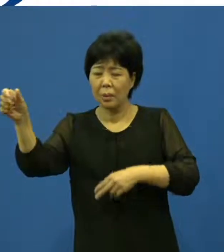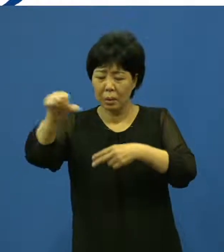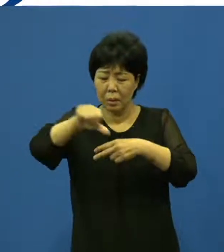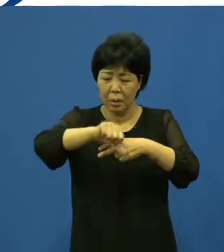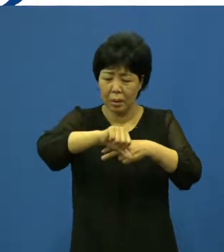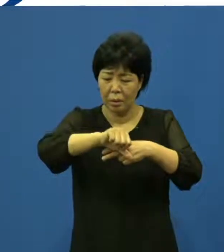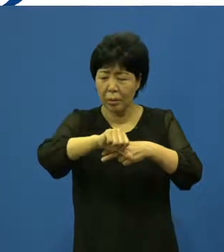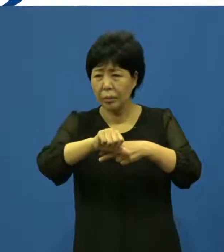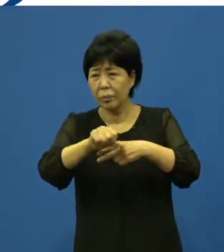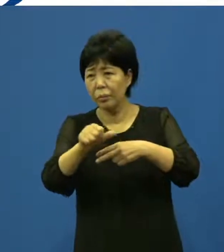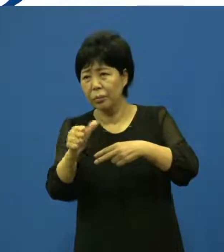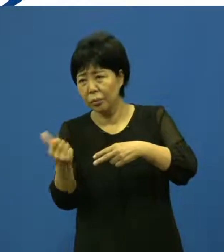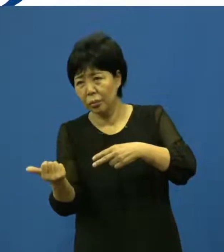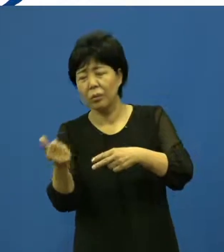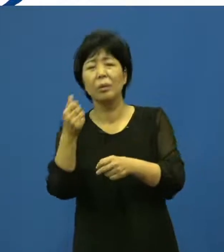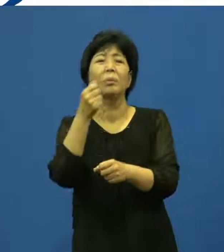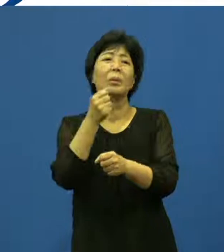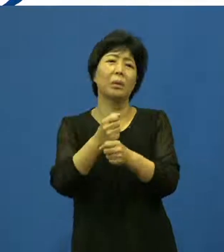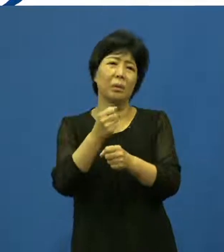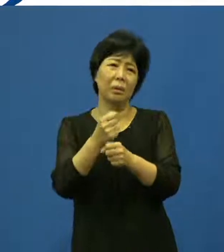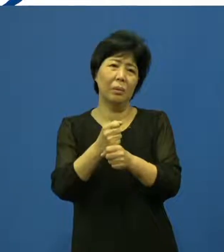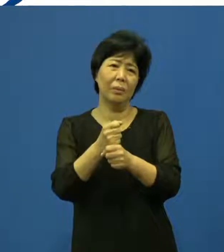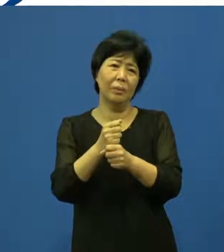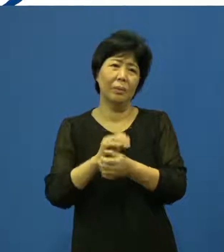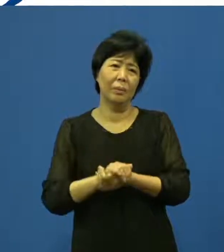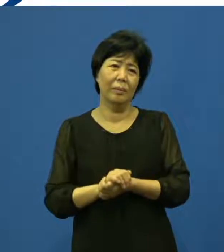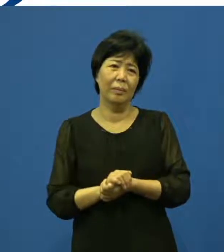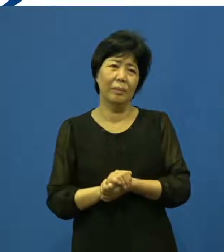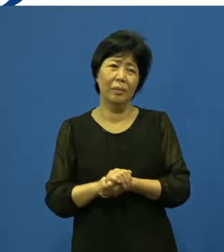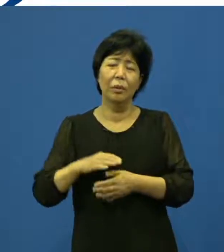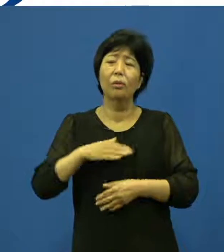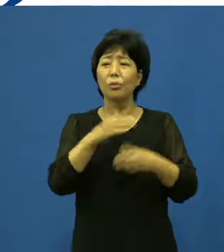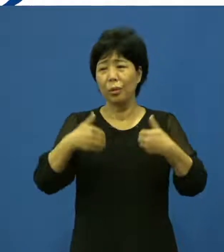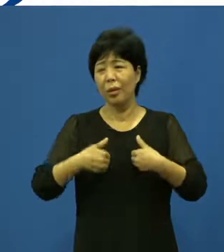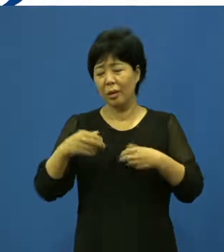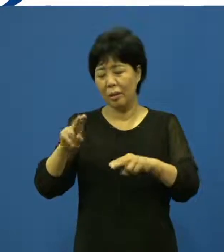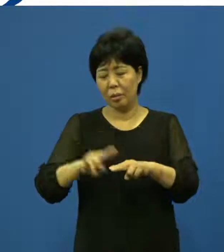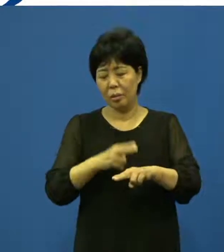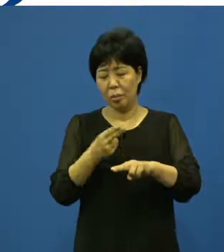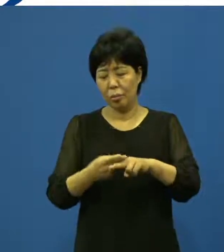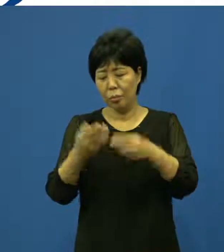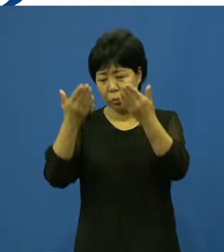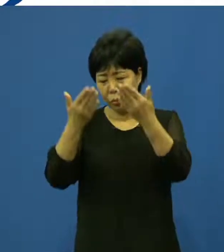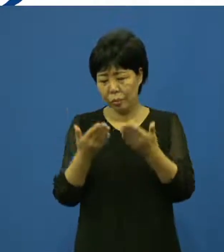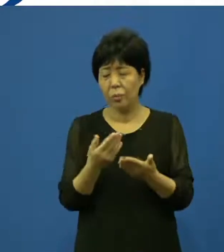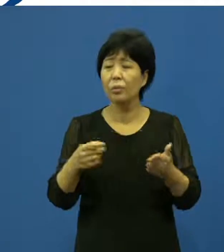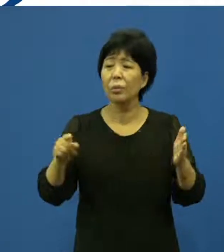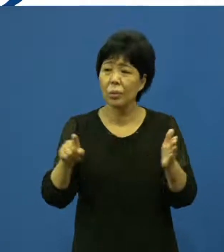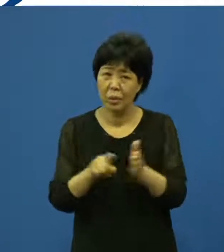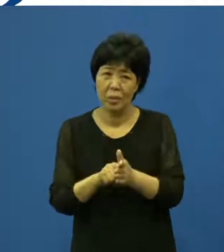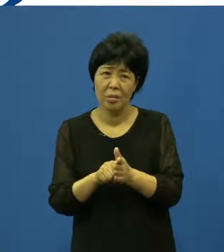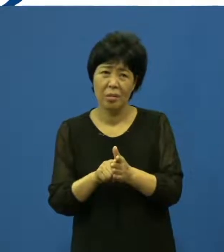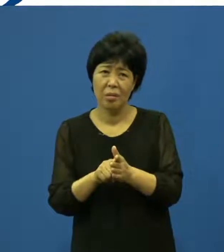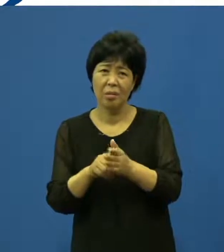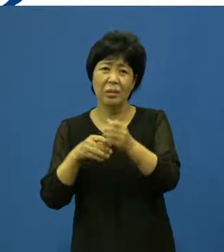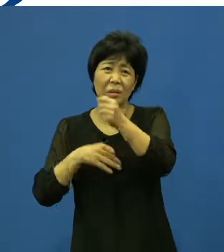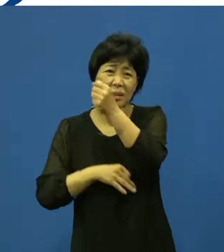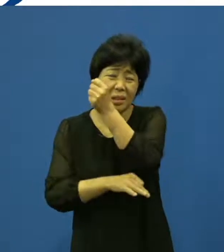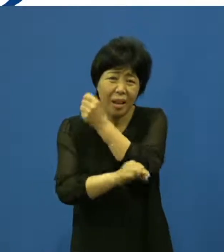편에서는 공짜이지만 하나님의 편에서 우리에게 그 선물을 제공하시기 위해서 치르신